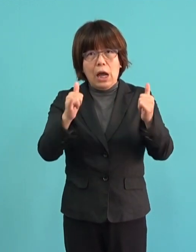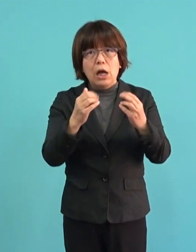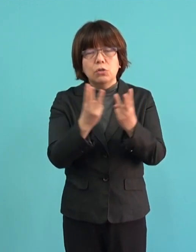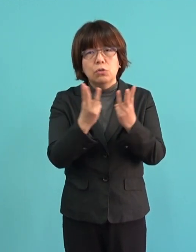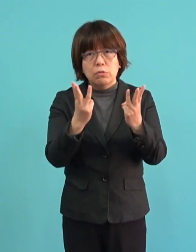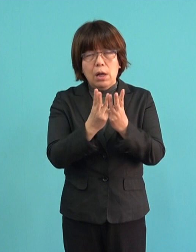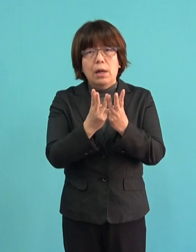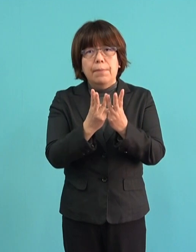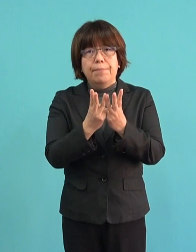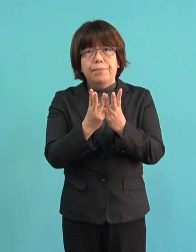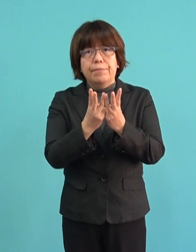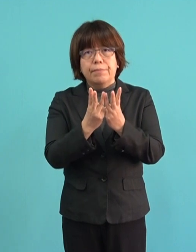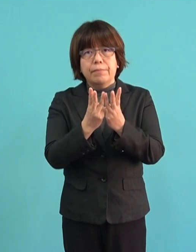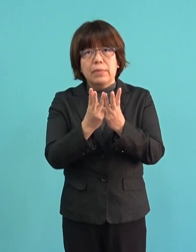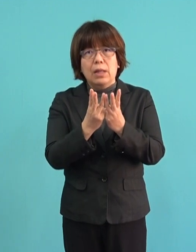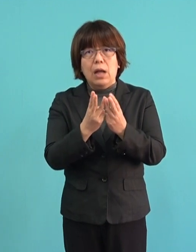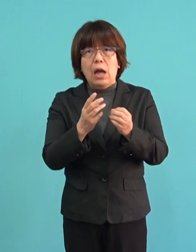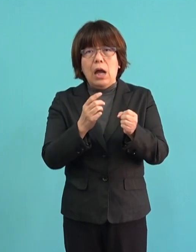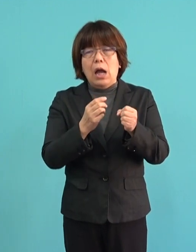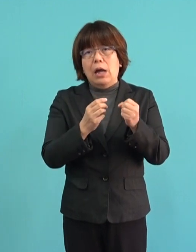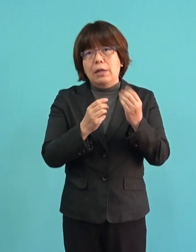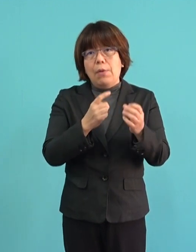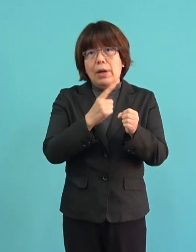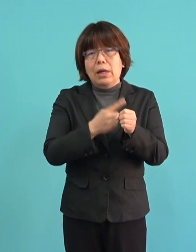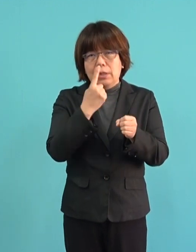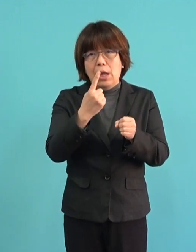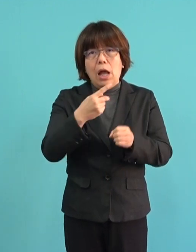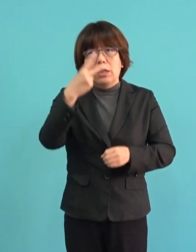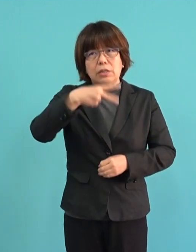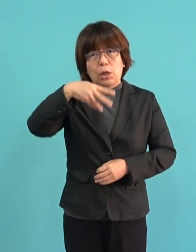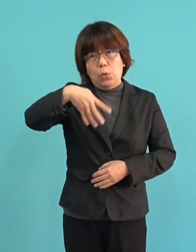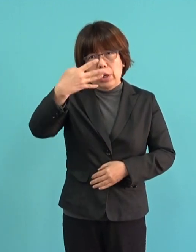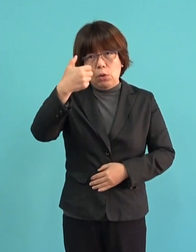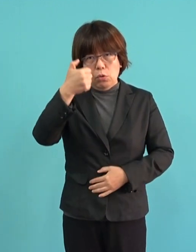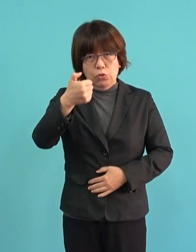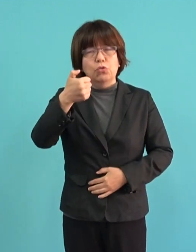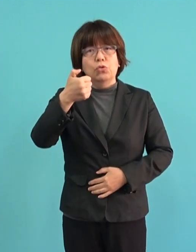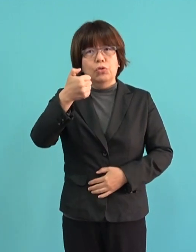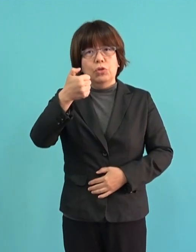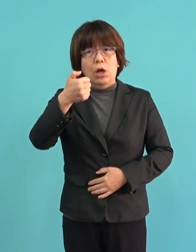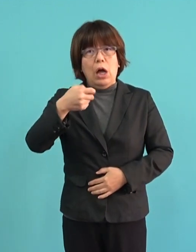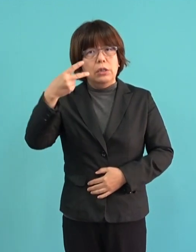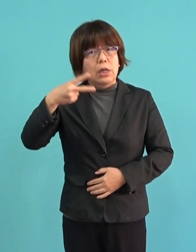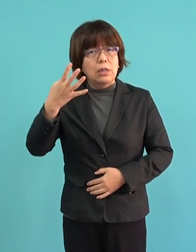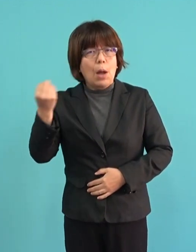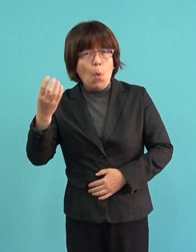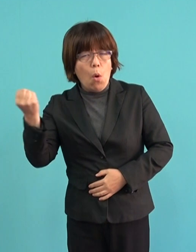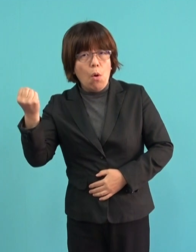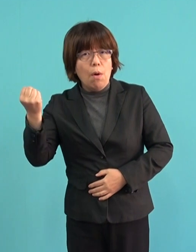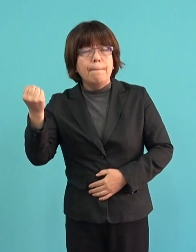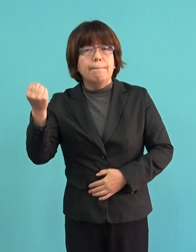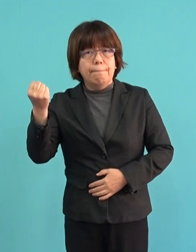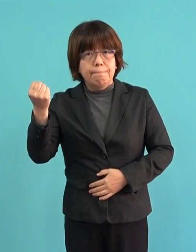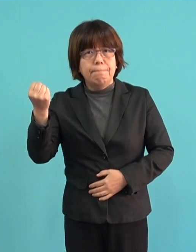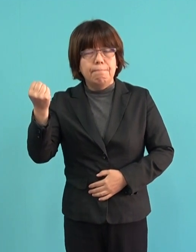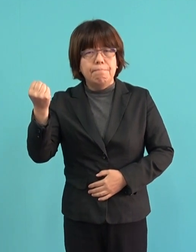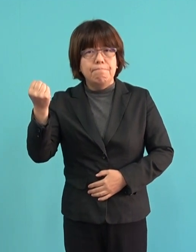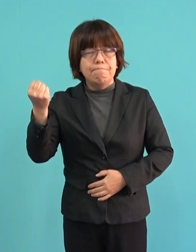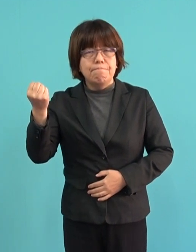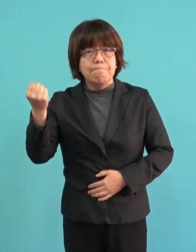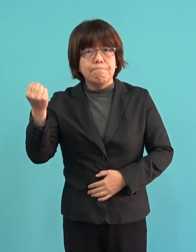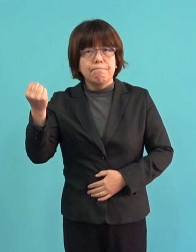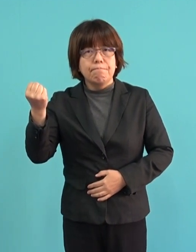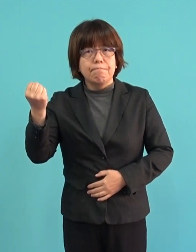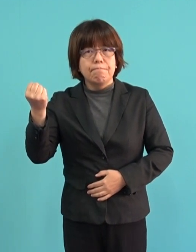は令和元年から大体24502200なんぼということで